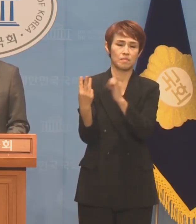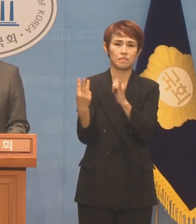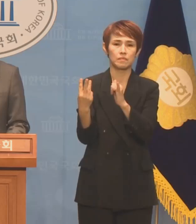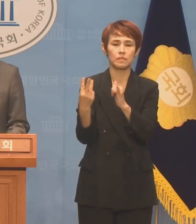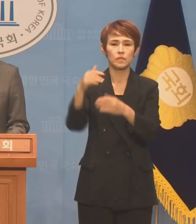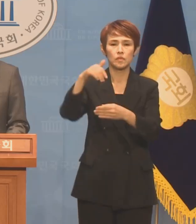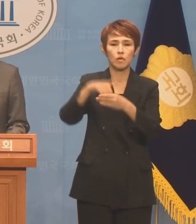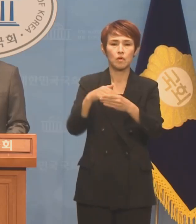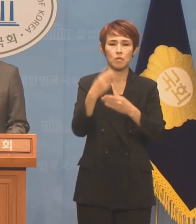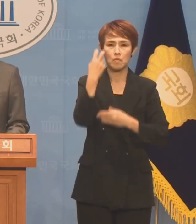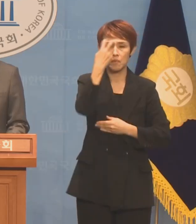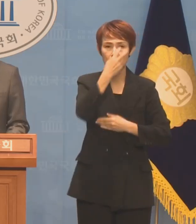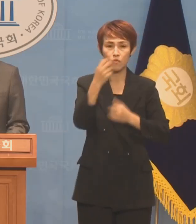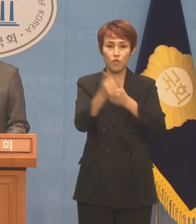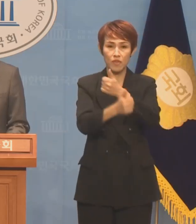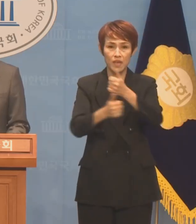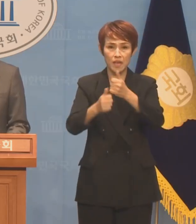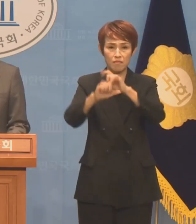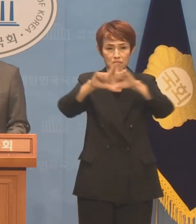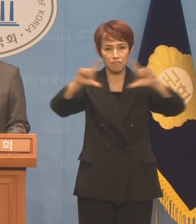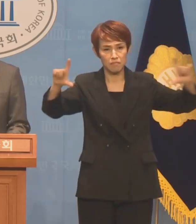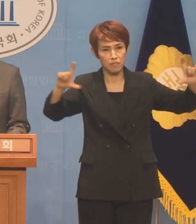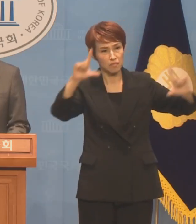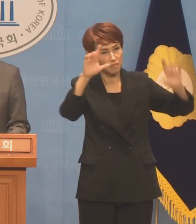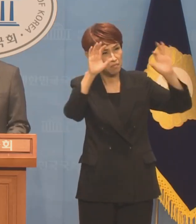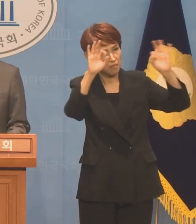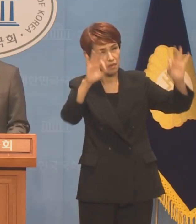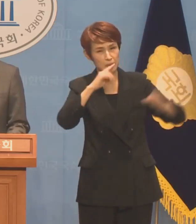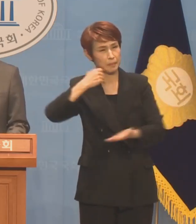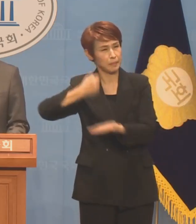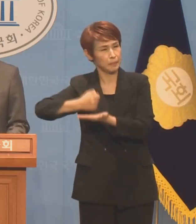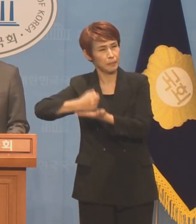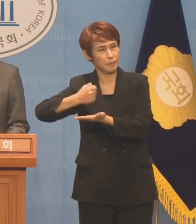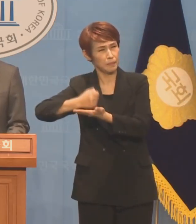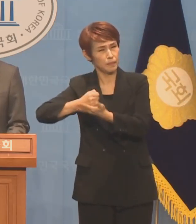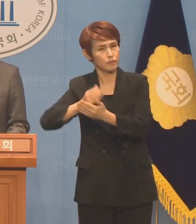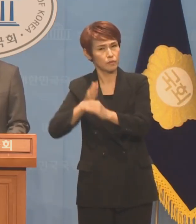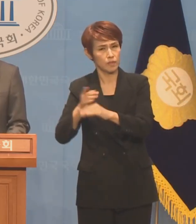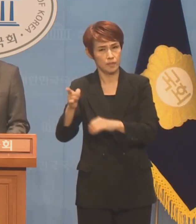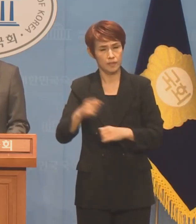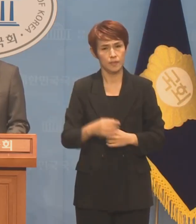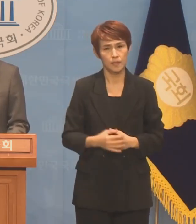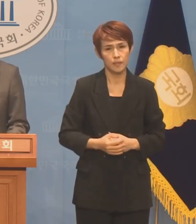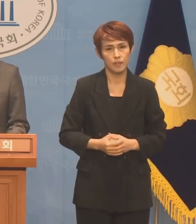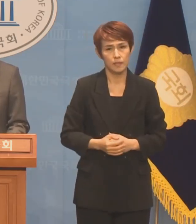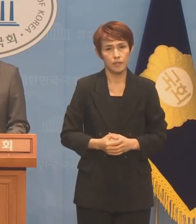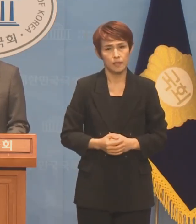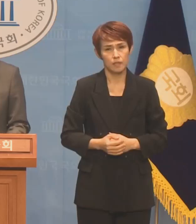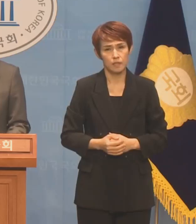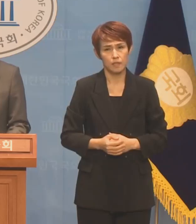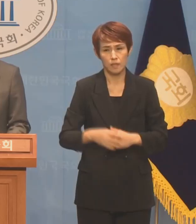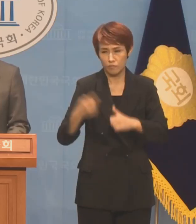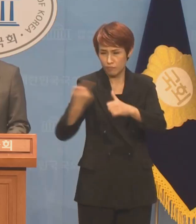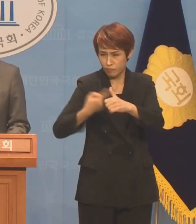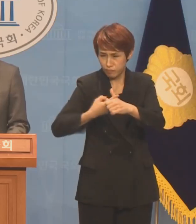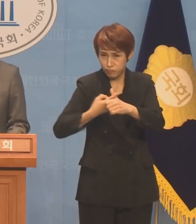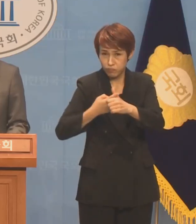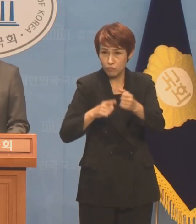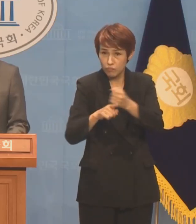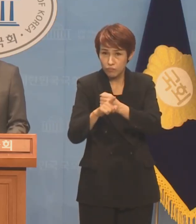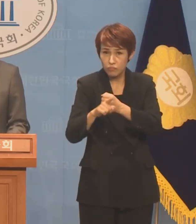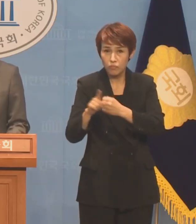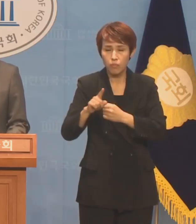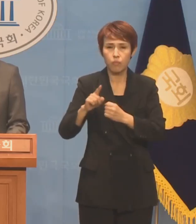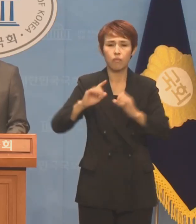선거관리위원회의 현수막 문구 해석을 두고 궤변을 내려놓고 있습니다. 비난의 근거가 내란죄에